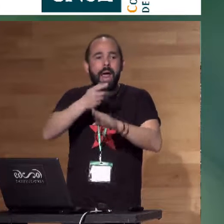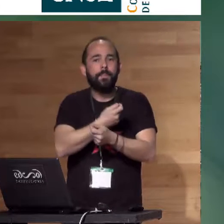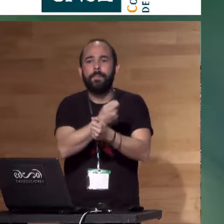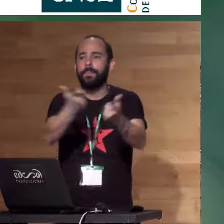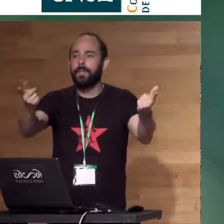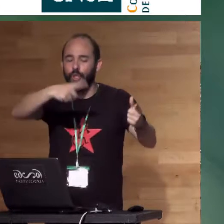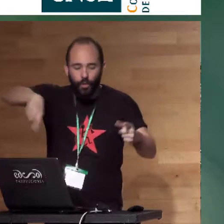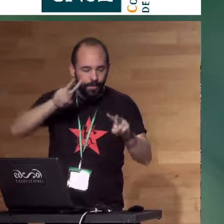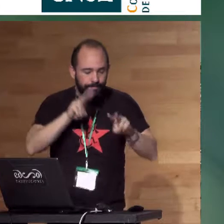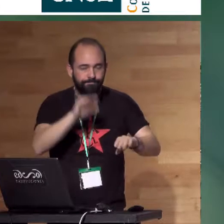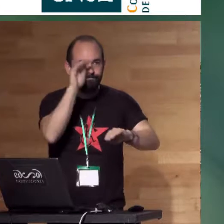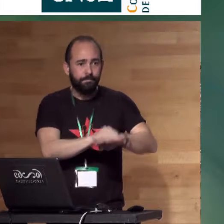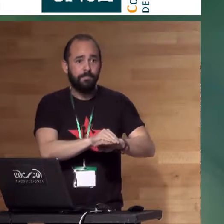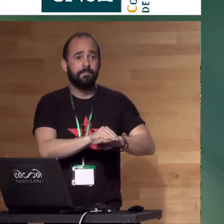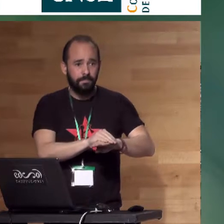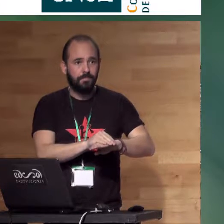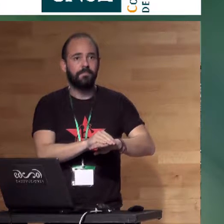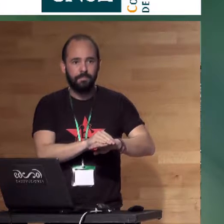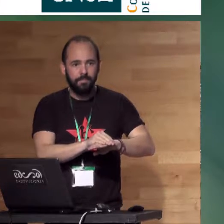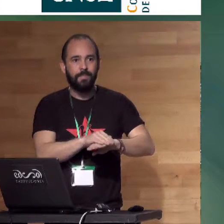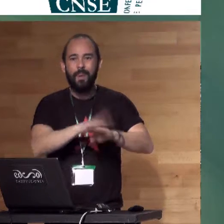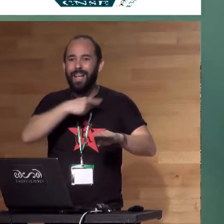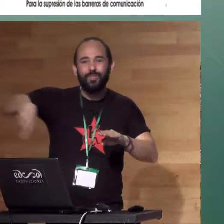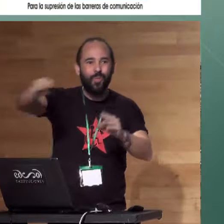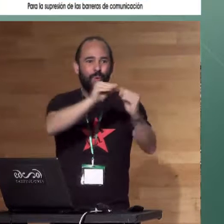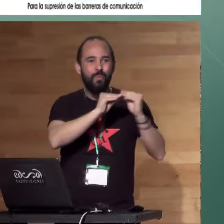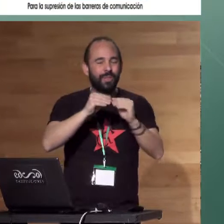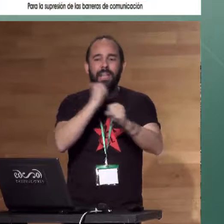guión para escribirlo, para tenerlo, para ir